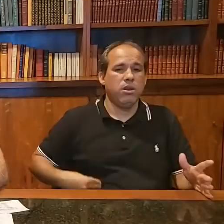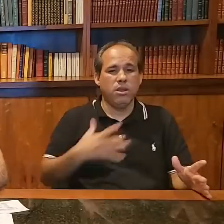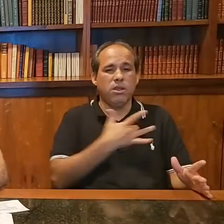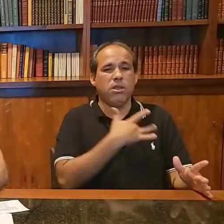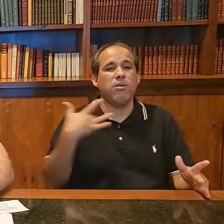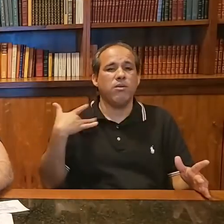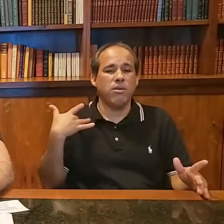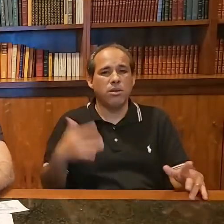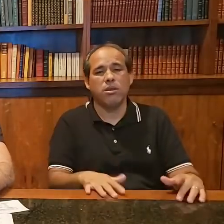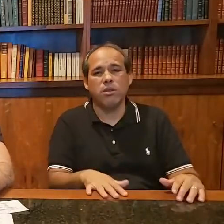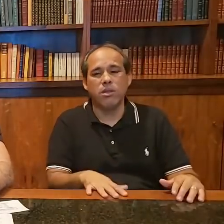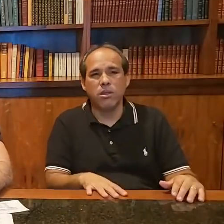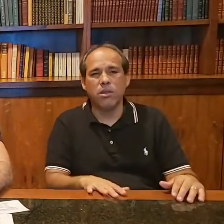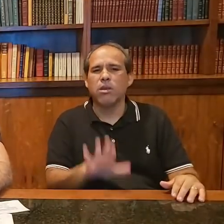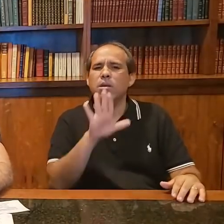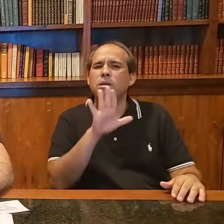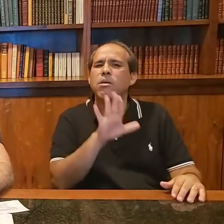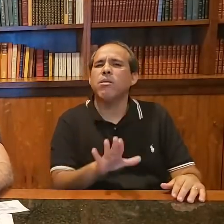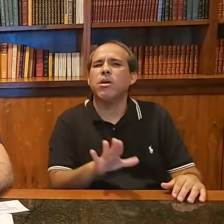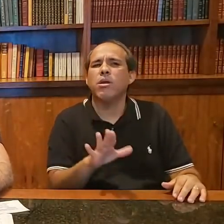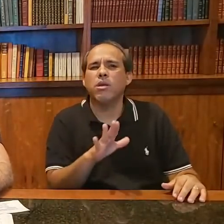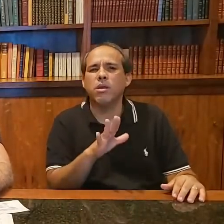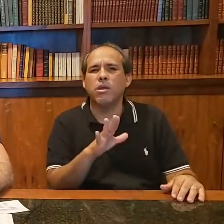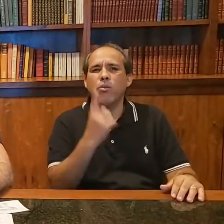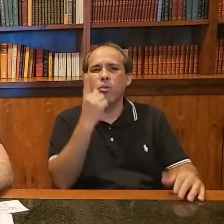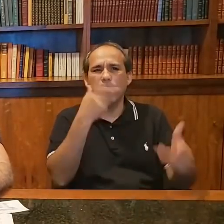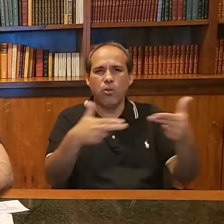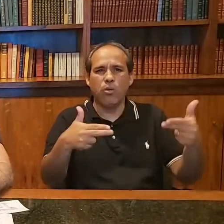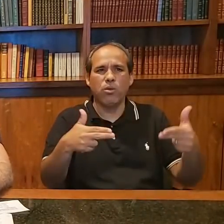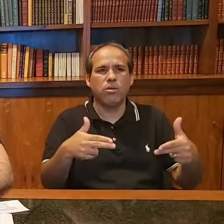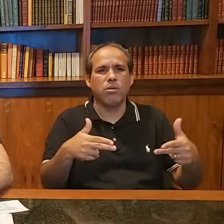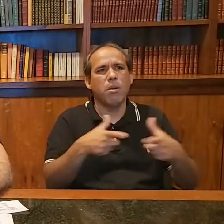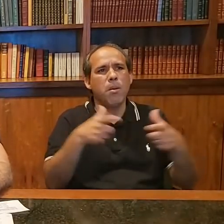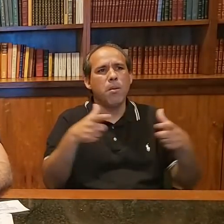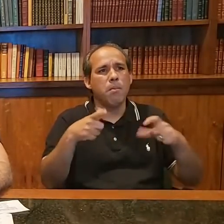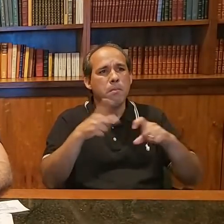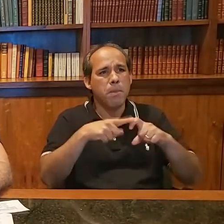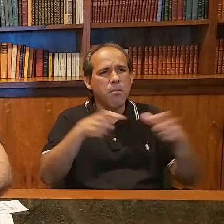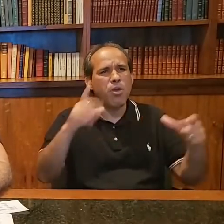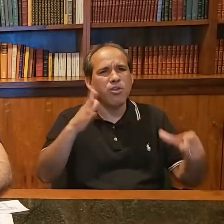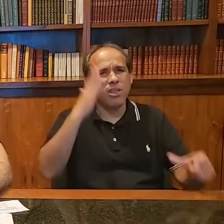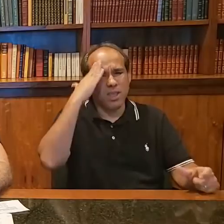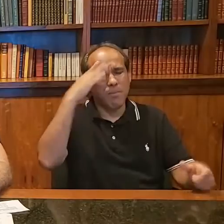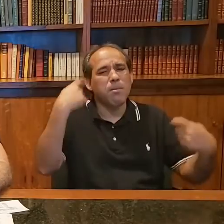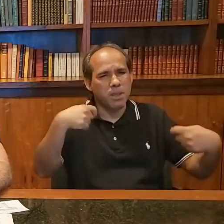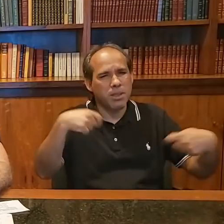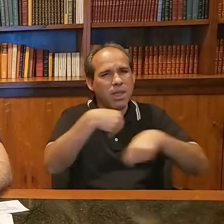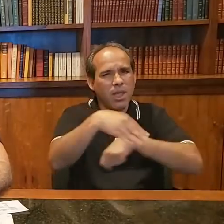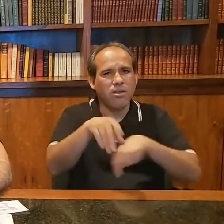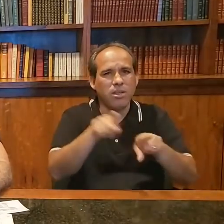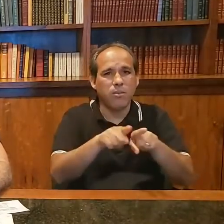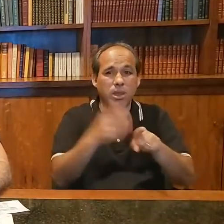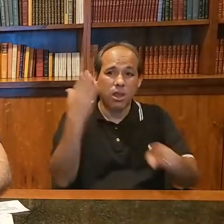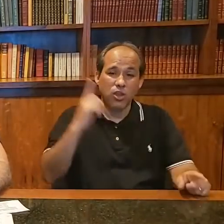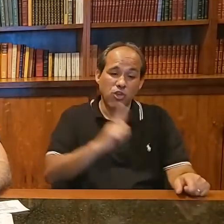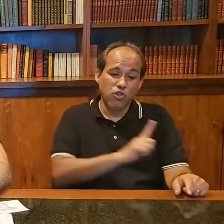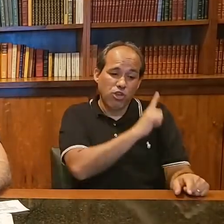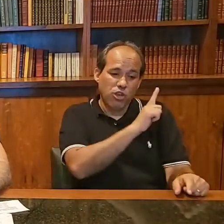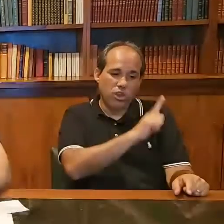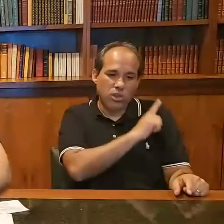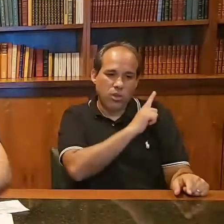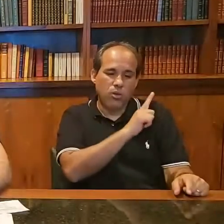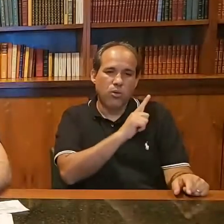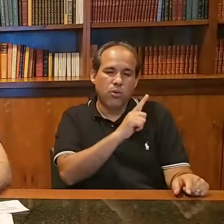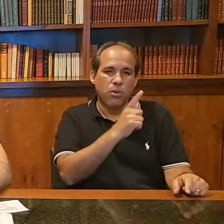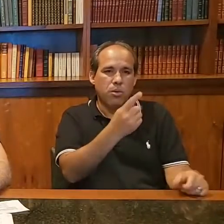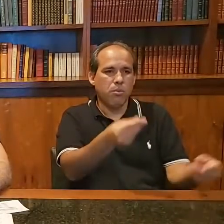Agora, tem uma coisa aqui que os médicos têm que saber, né? Eu acho que o mundo já sabe. Na gestão Mandetta, chegou na minha mesa para eu vetar